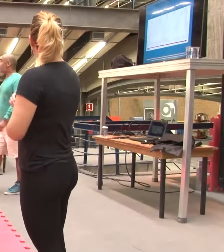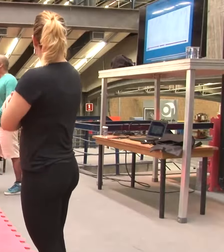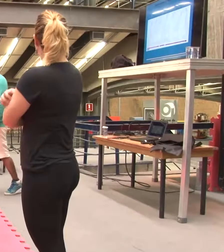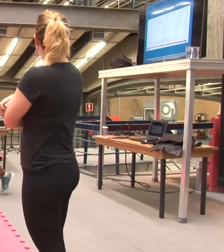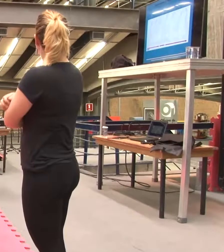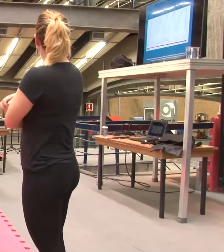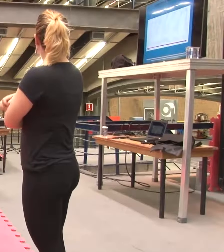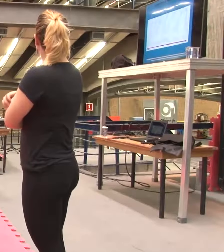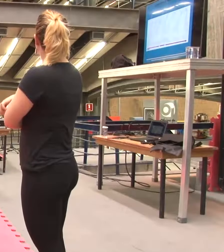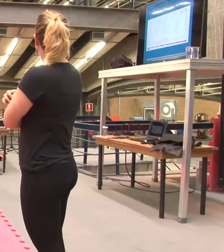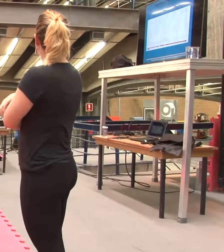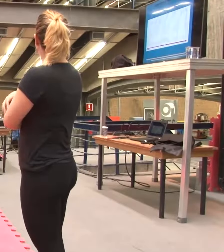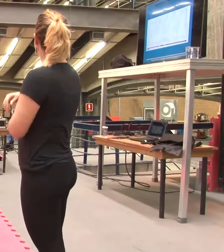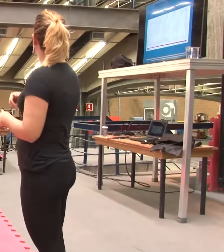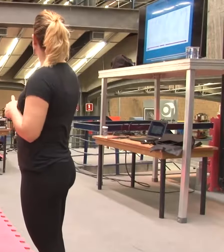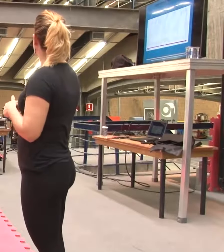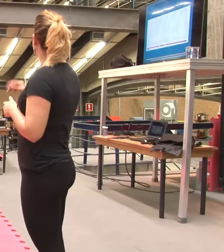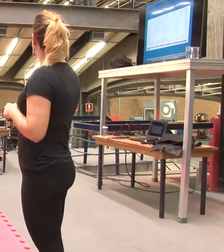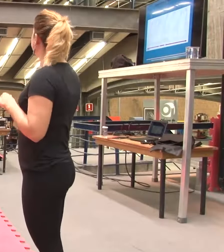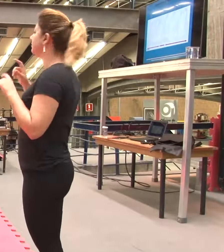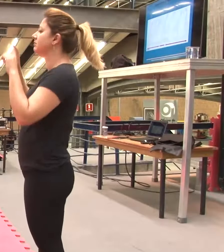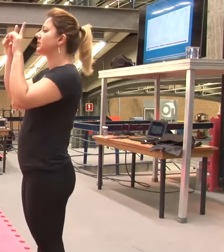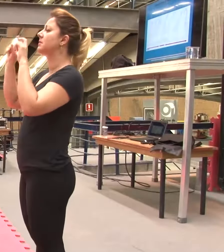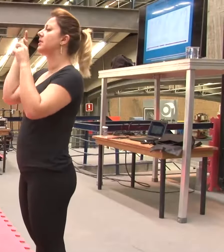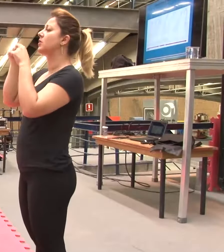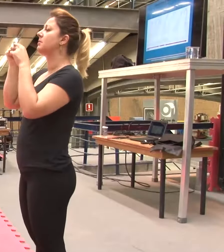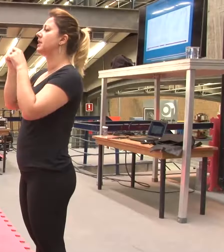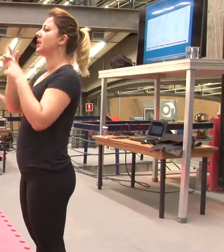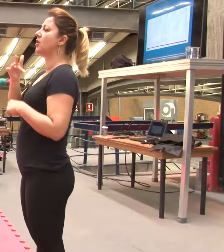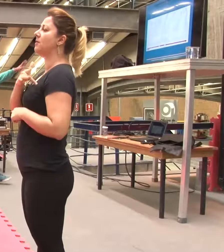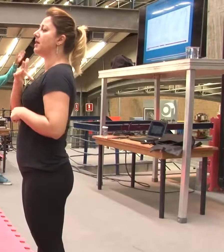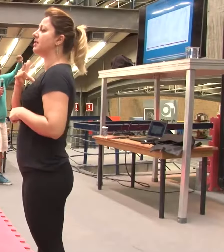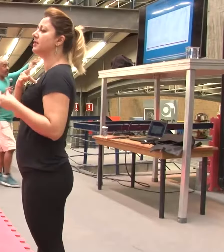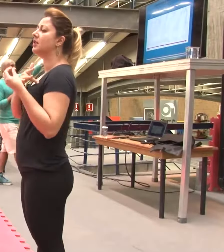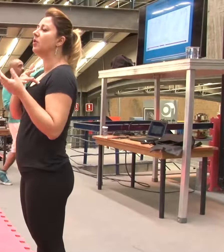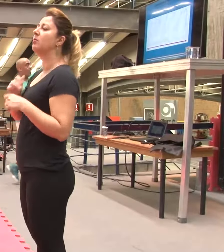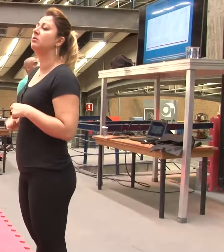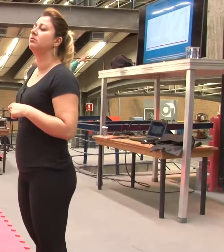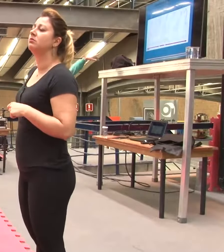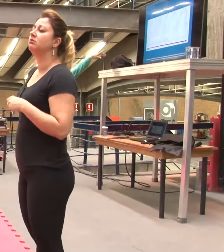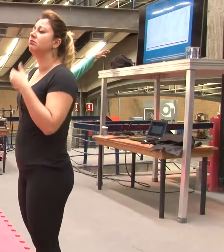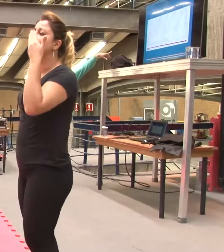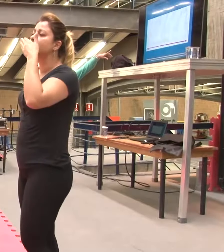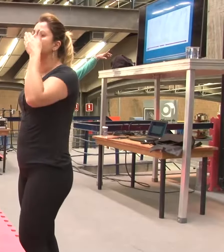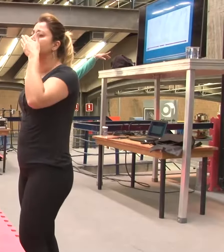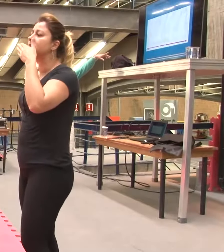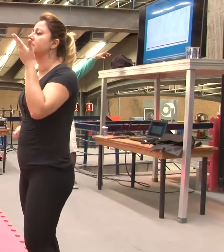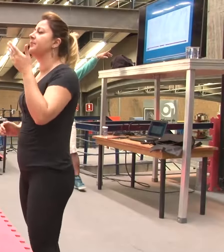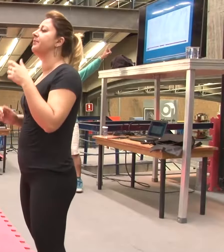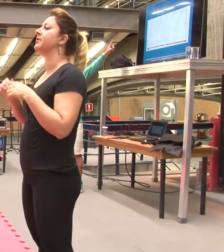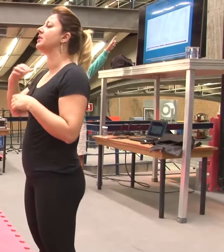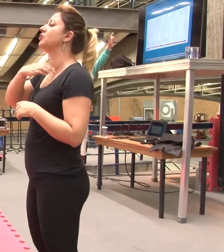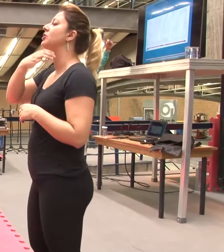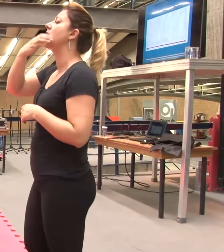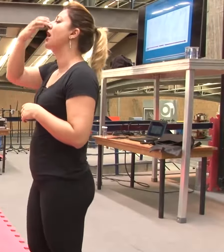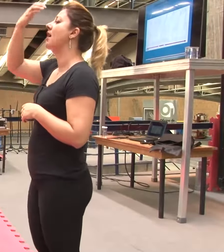Como é que a gente percebe, por exemplo, essa imagem no romance? Para quem não está conseguindo ver, as girafas mais